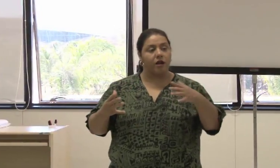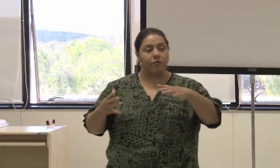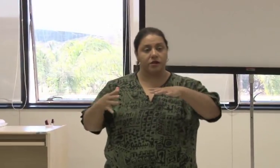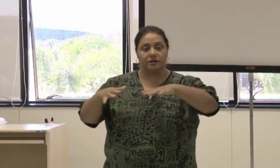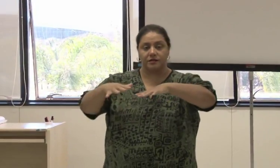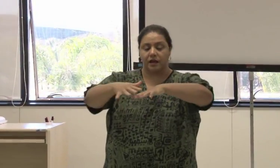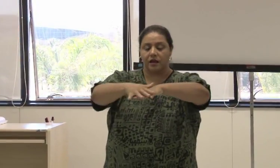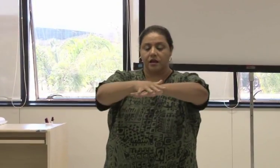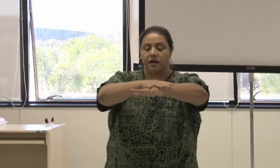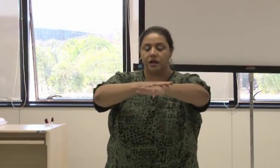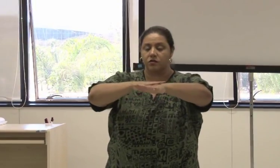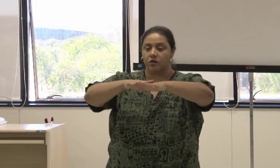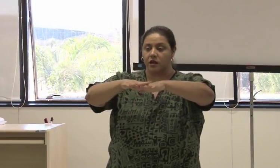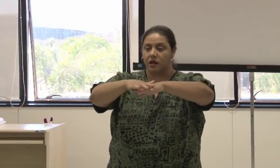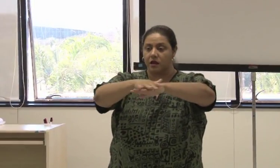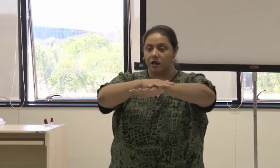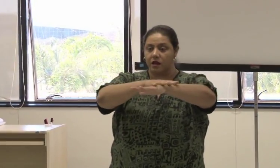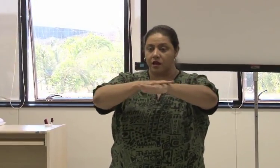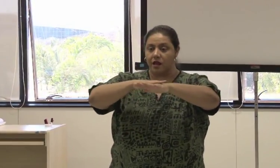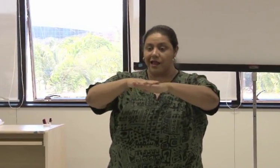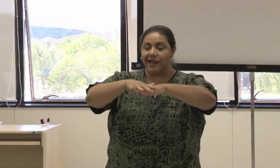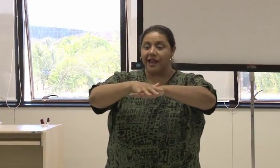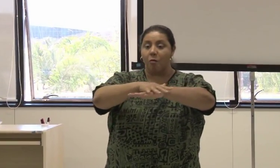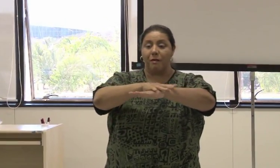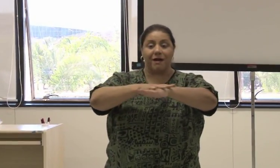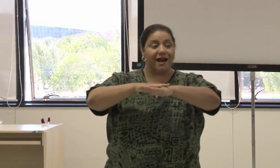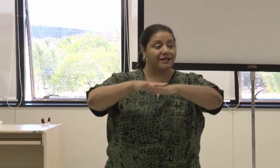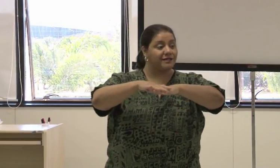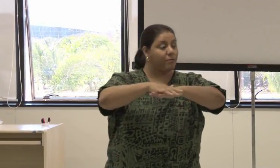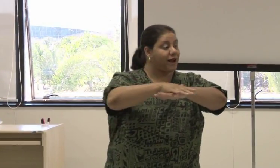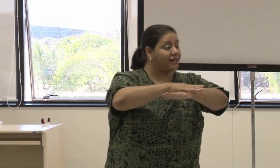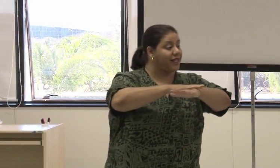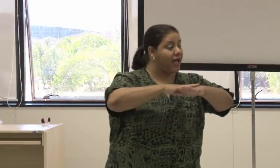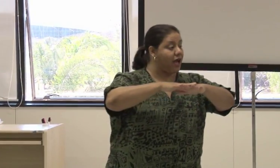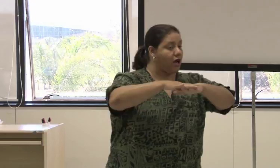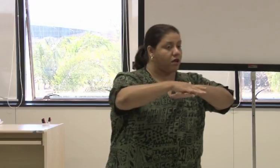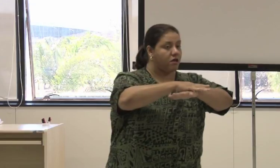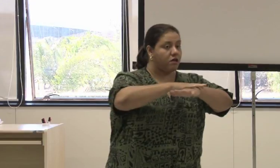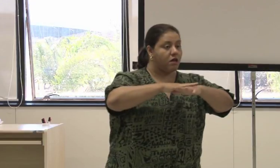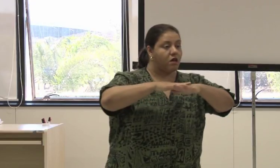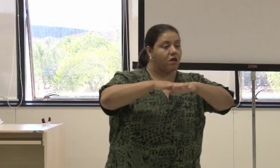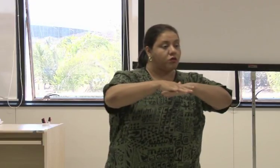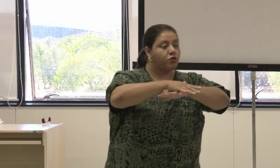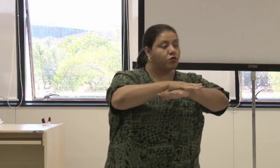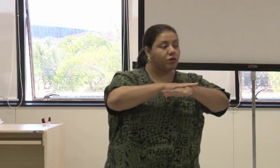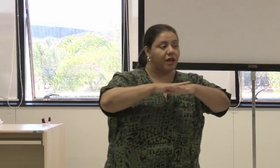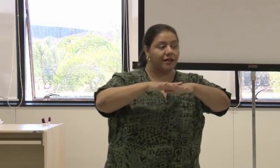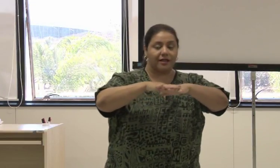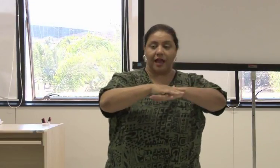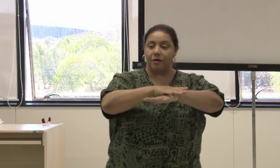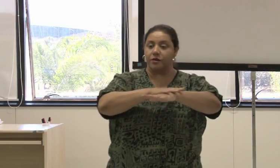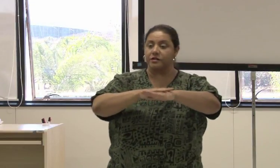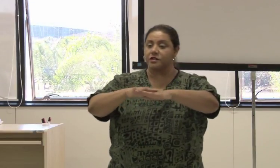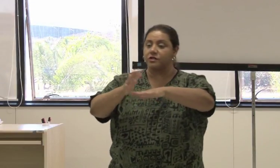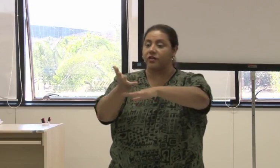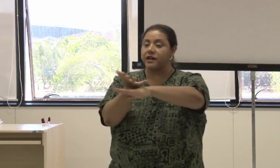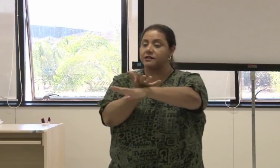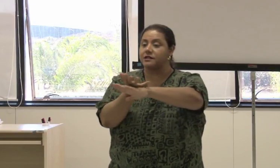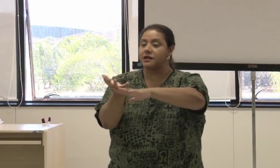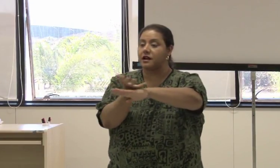pode ser isso aqui, que é uma base para terra. Tudo que é terra. Por isso que a gente faz